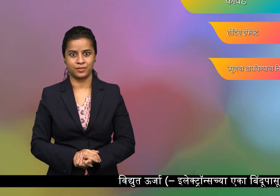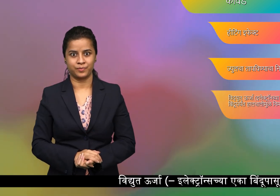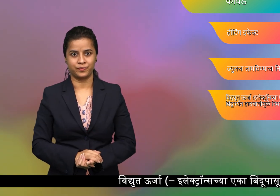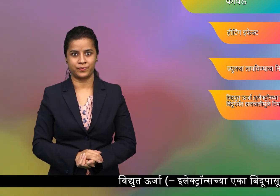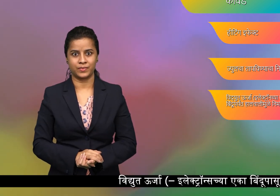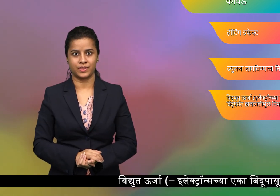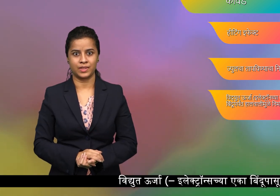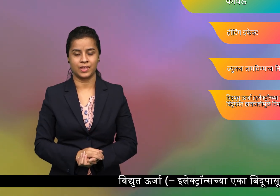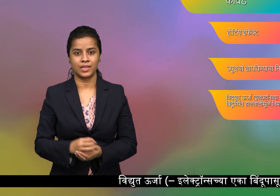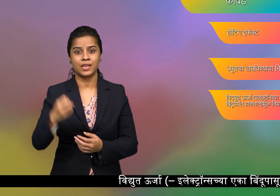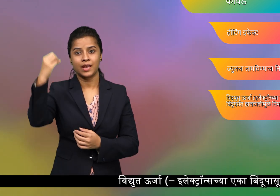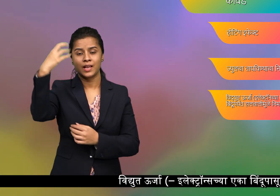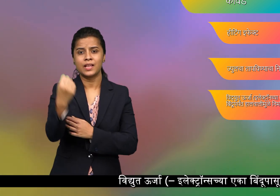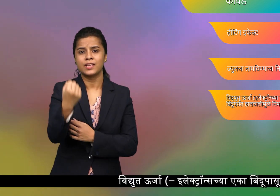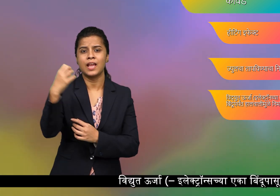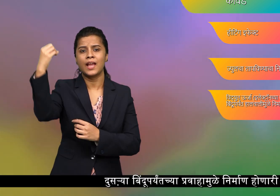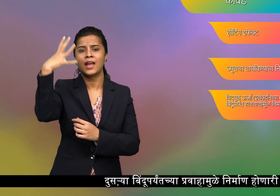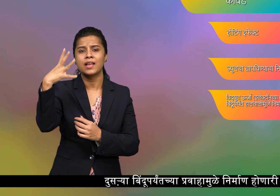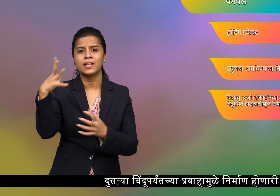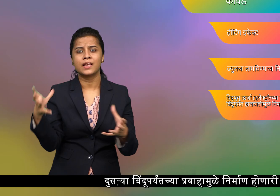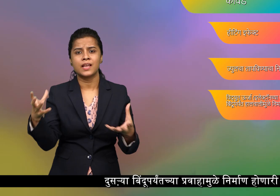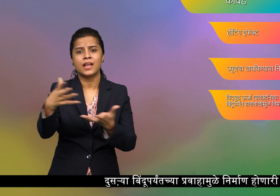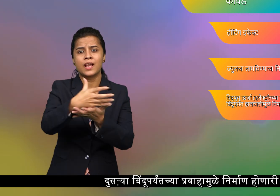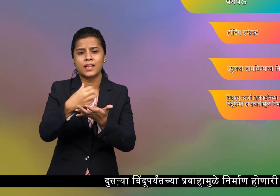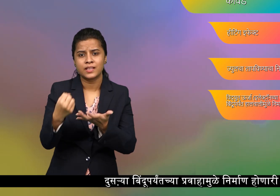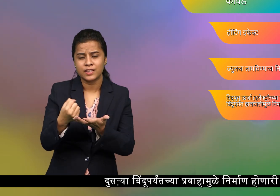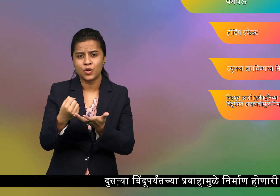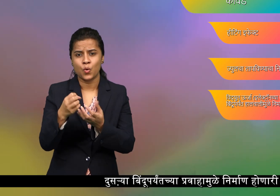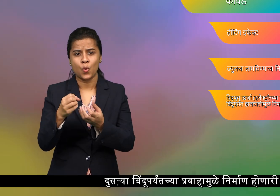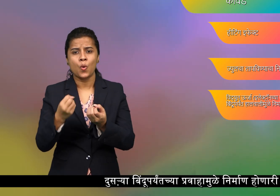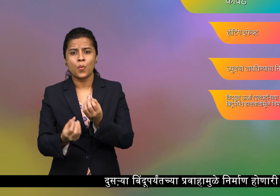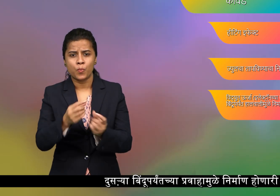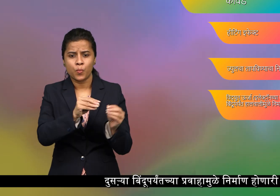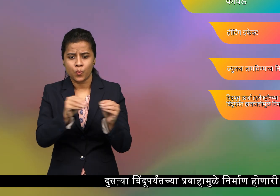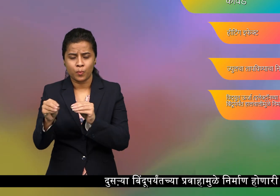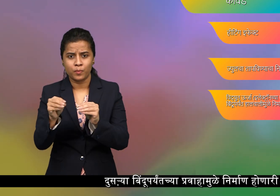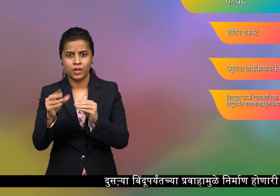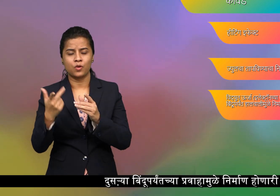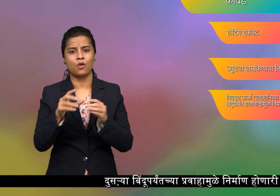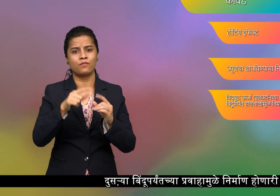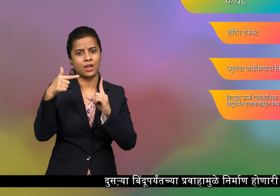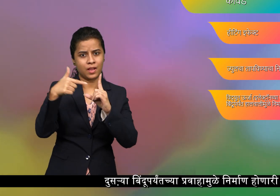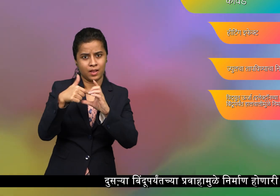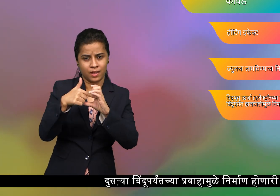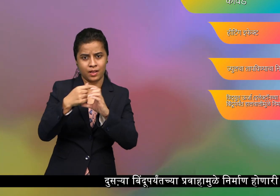विद्युत ऊर्जा, इलेक्ट्रॉन्सच्या एका बिंदूपासून दुसऱ्या बिंदूपर्यंतच्या प्रवाहामुळे निर्माण होणारी ऊर्जा.